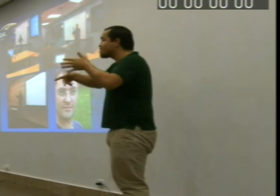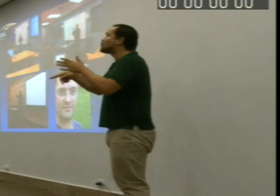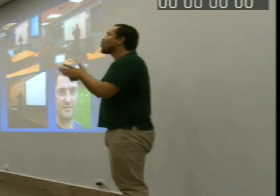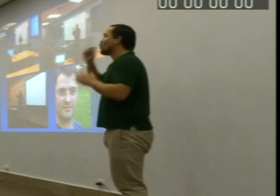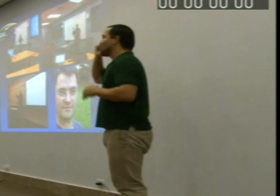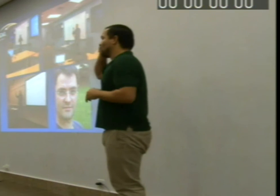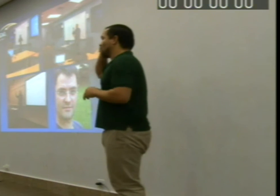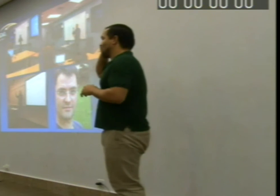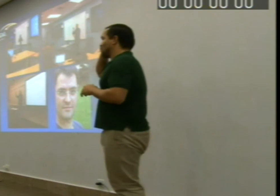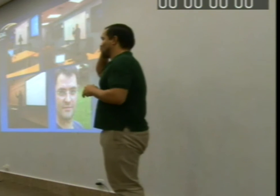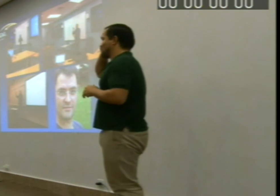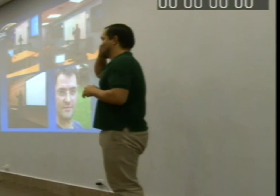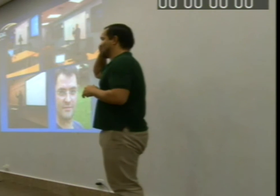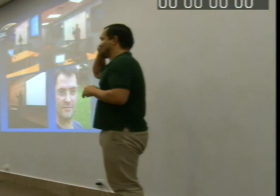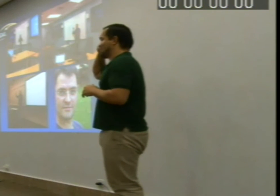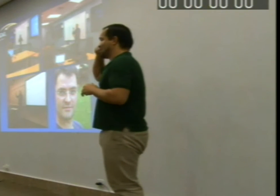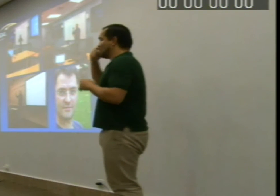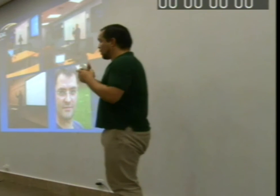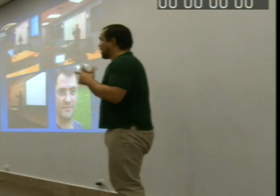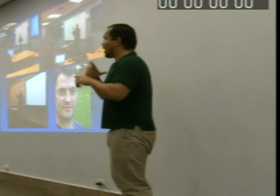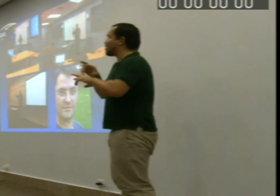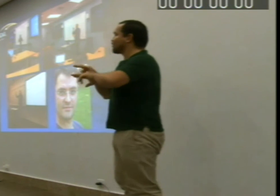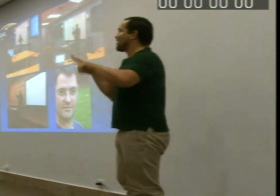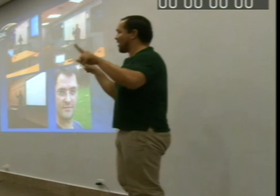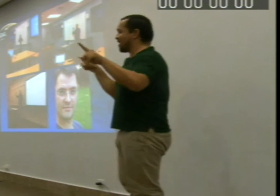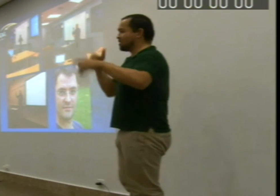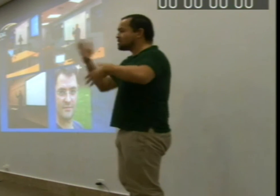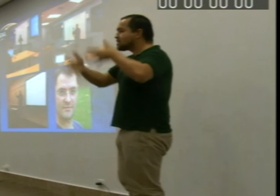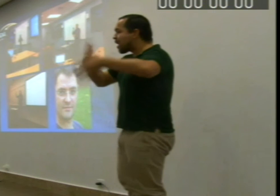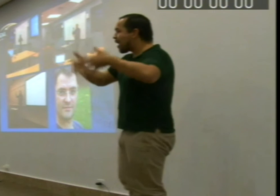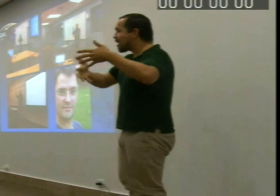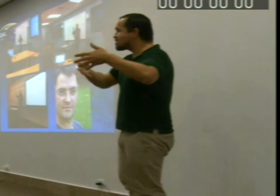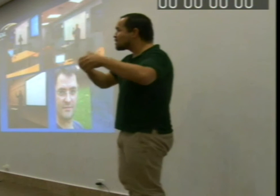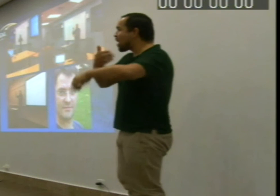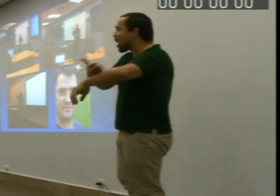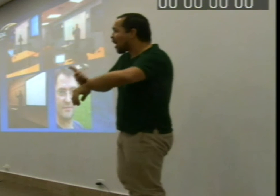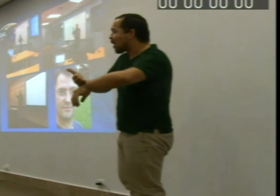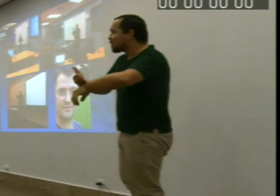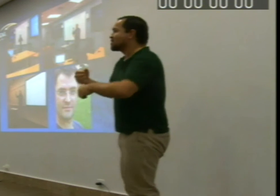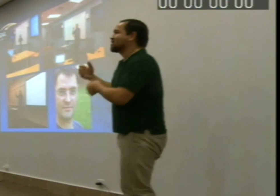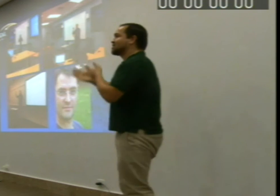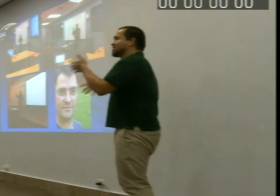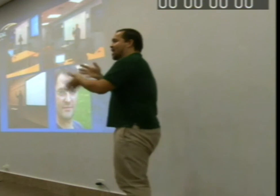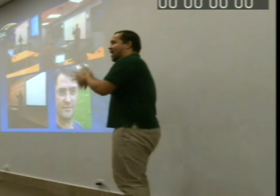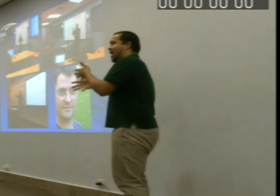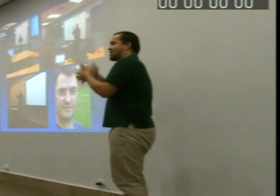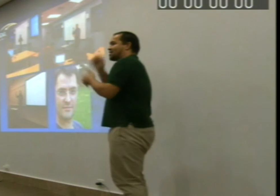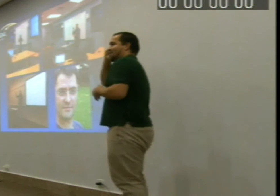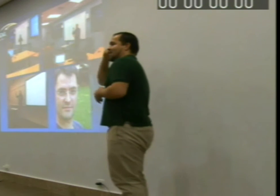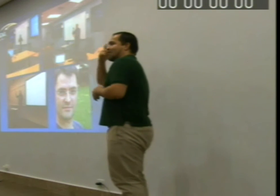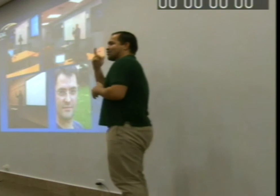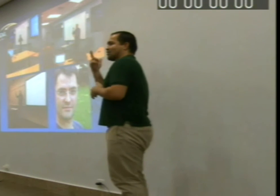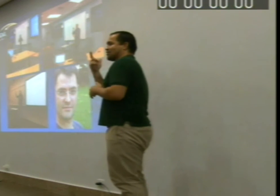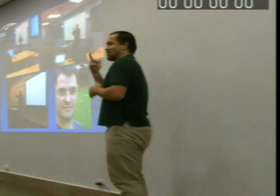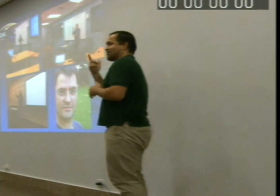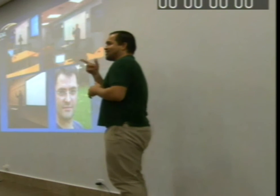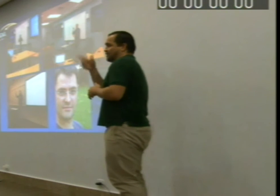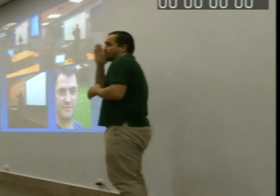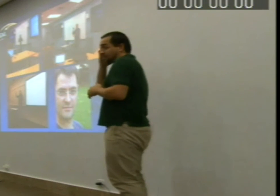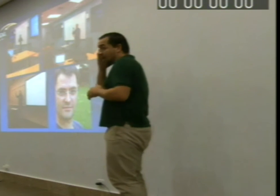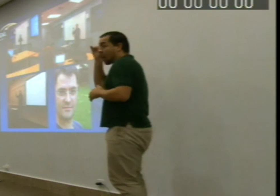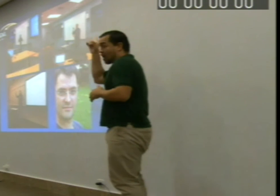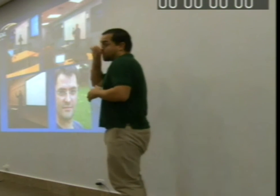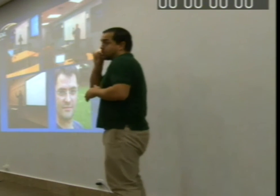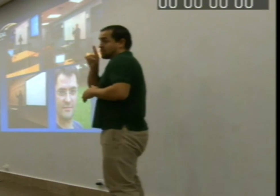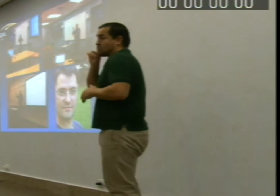eh língua própria Amer da da negros dos negros eh tem então tem língua AD cinais dos brancos e dos